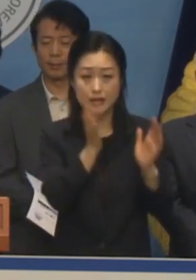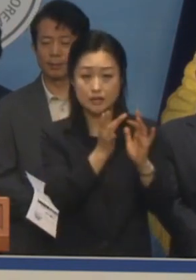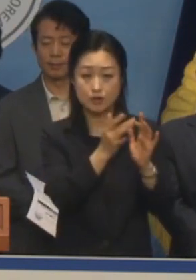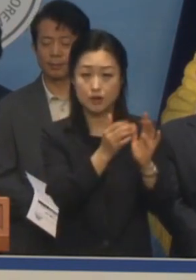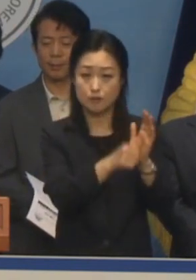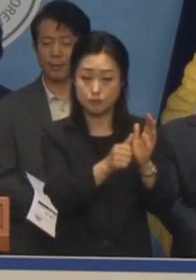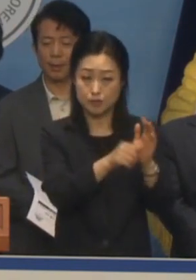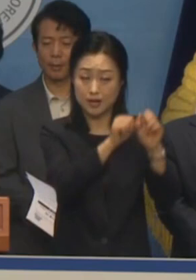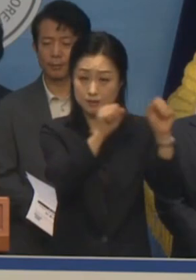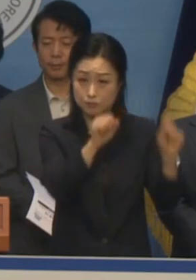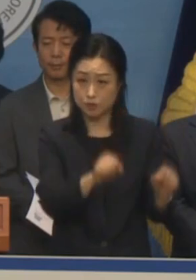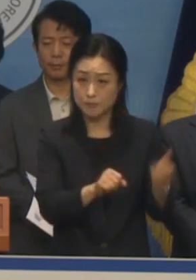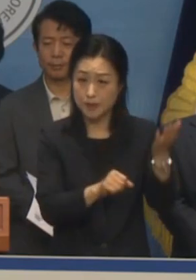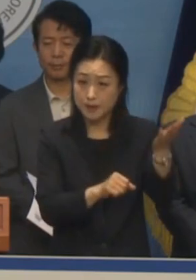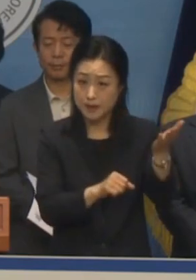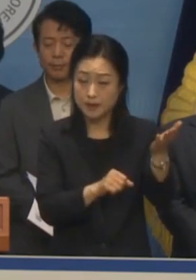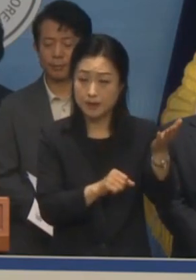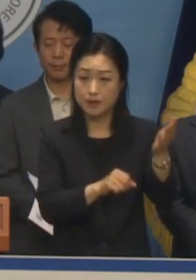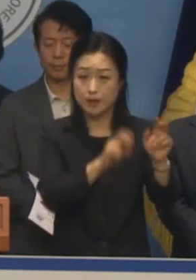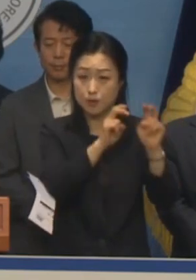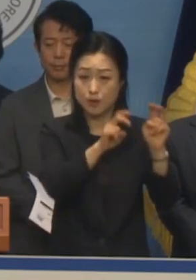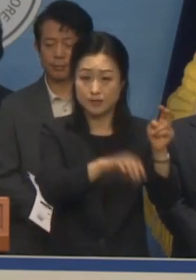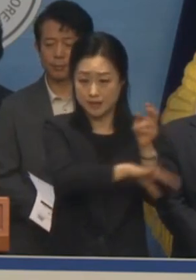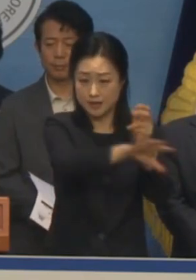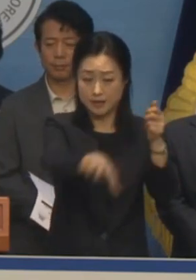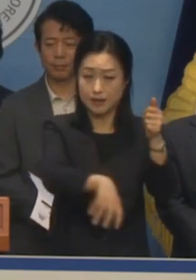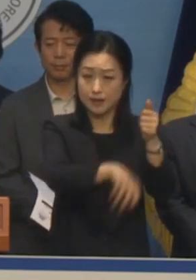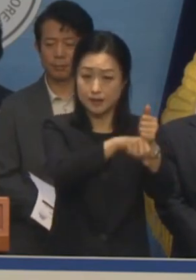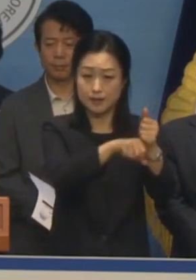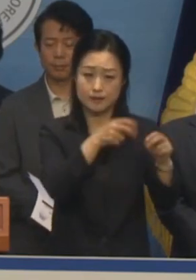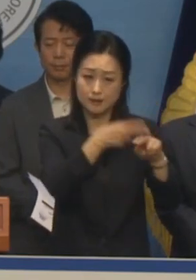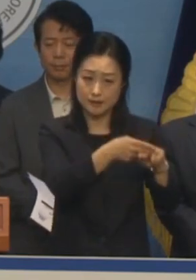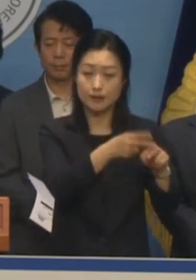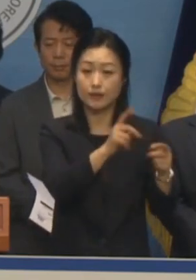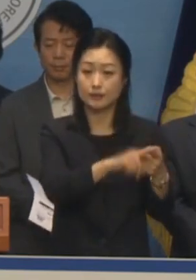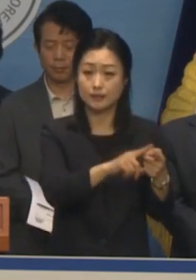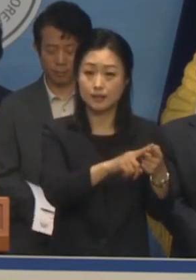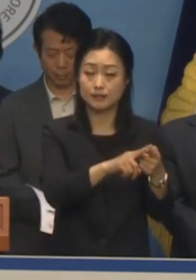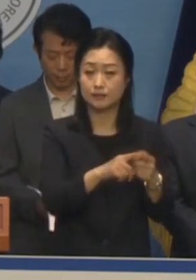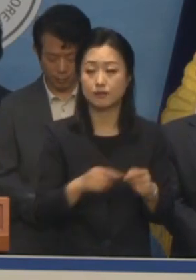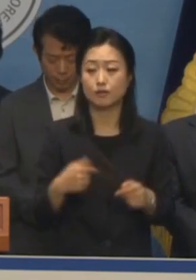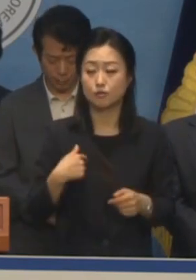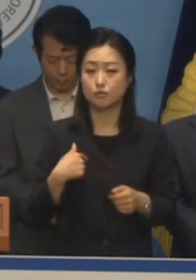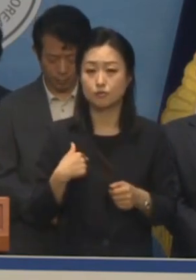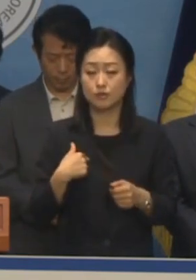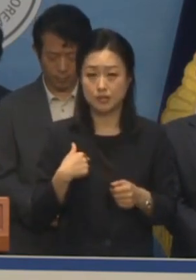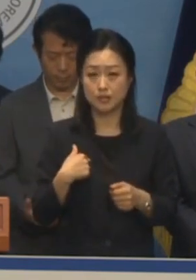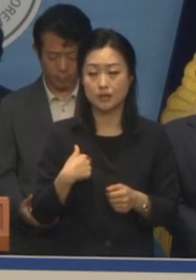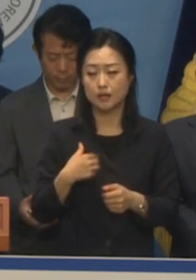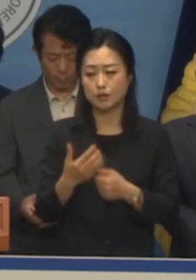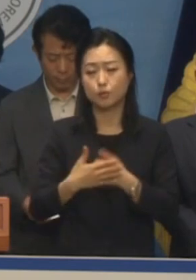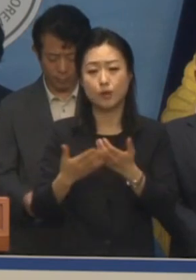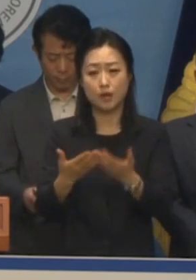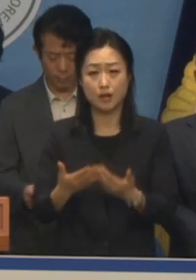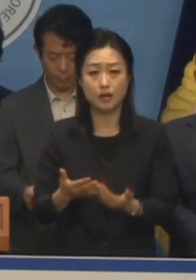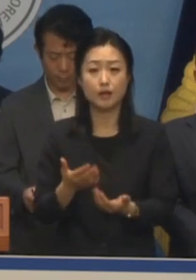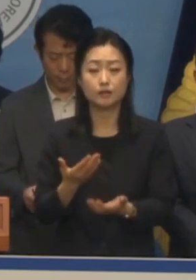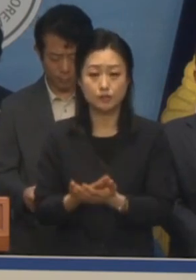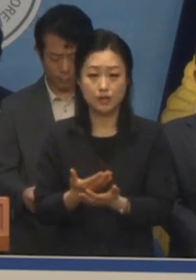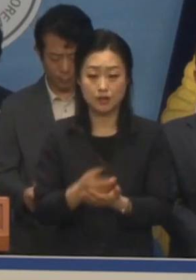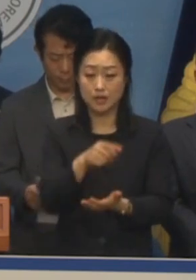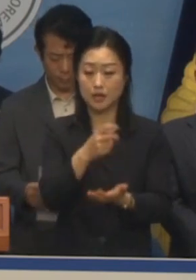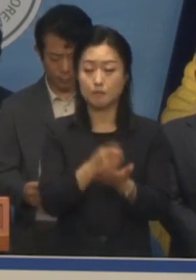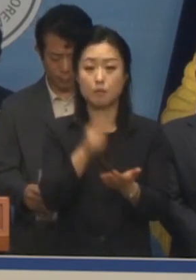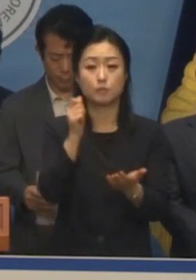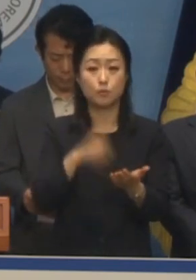플랫폼들의 과도한 경쟁과 시장 지배적 구조의 갑질 운영에서 해방시켜 주십시오. 꼭 온풀법이